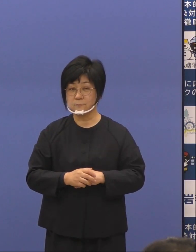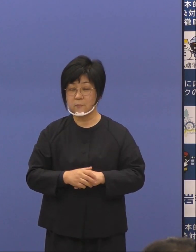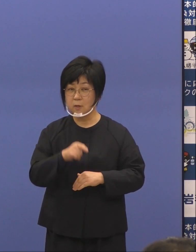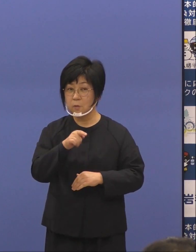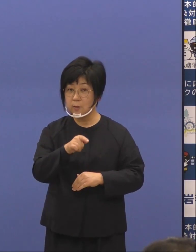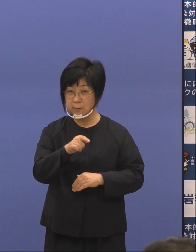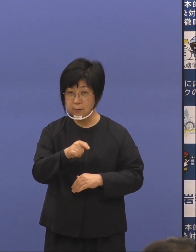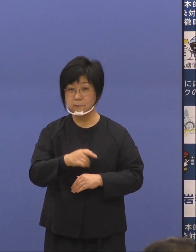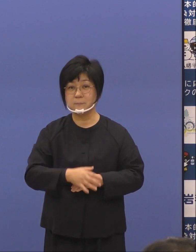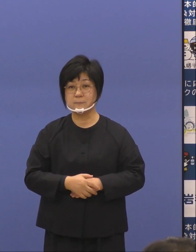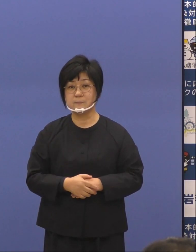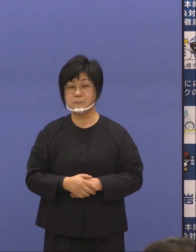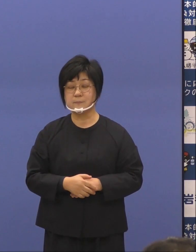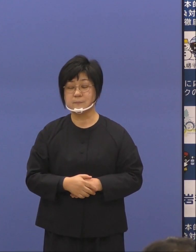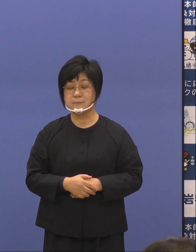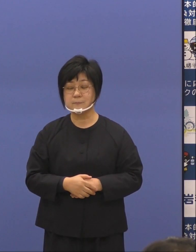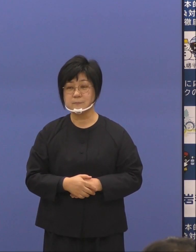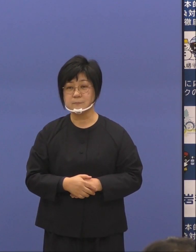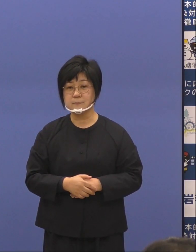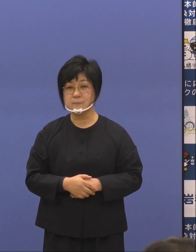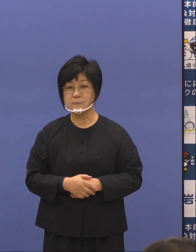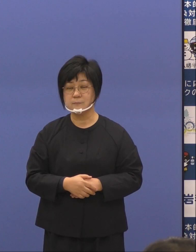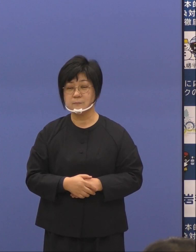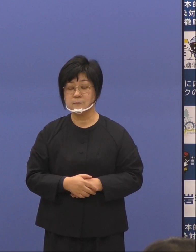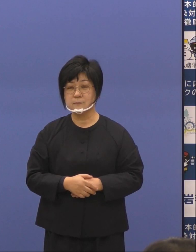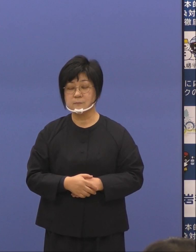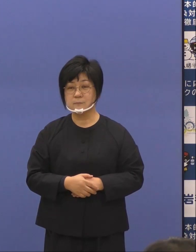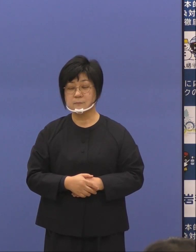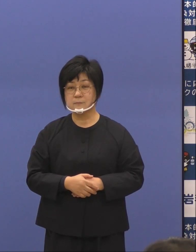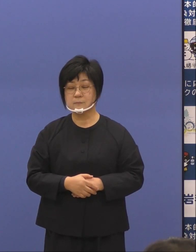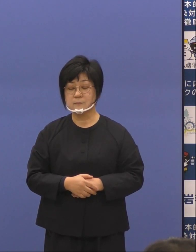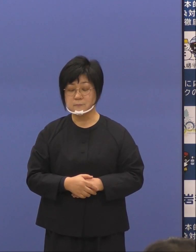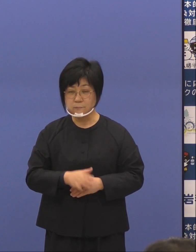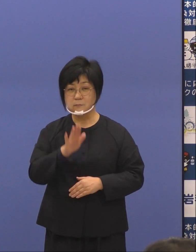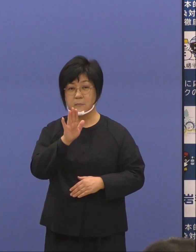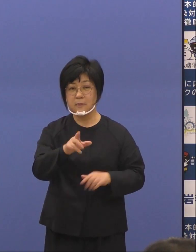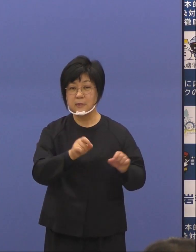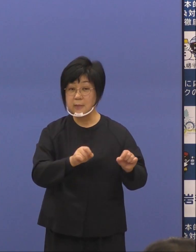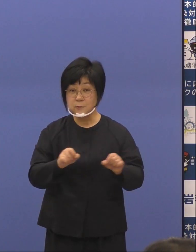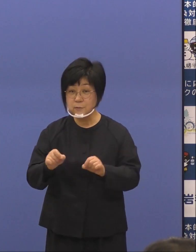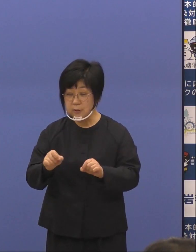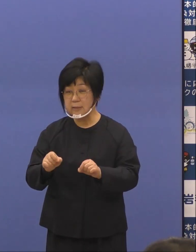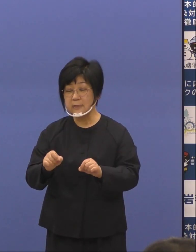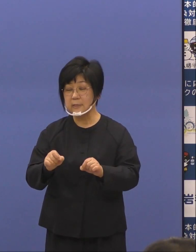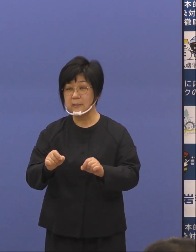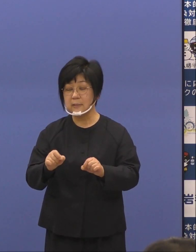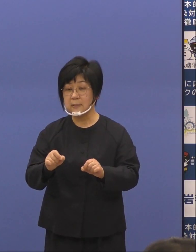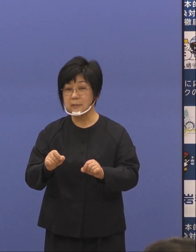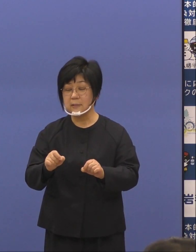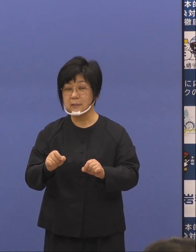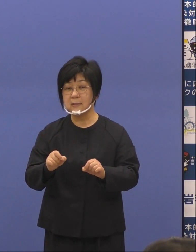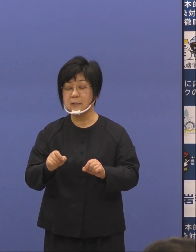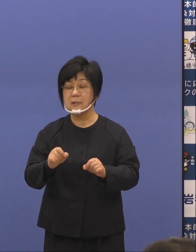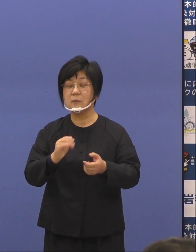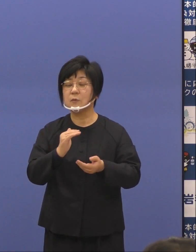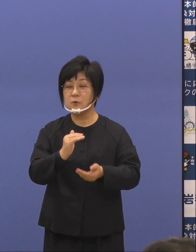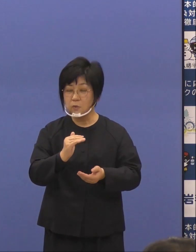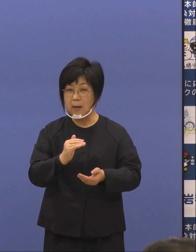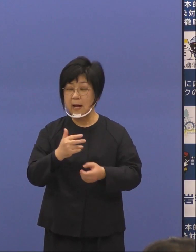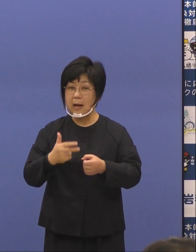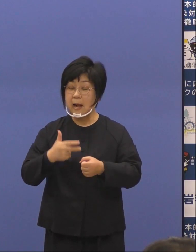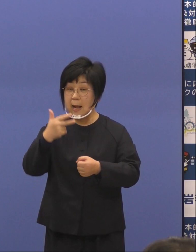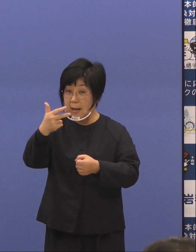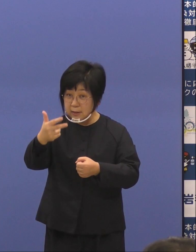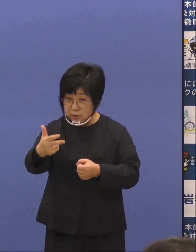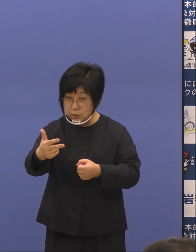これについては、そうですね、手続きについては来週自治体にお知ら